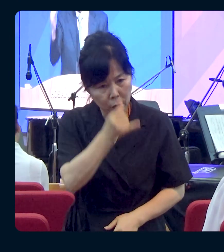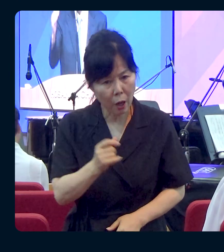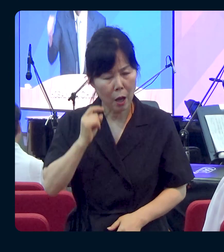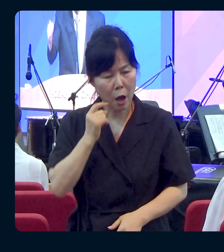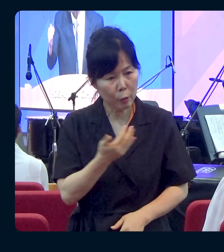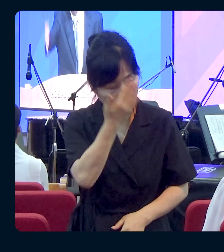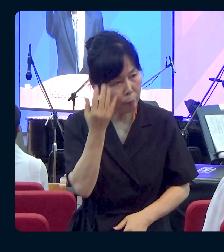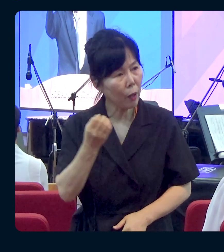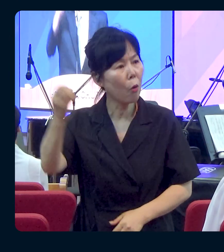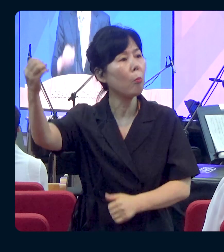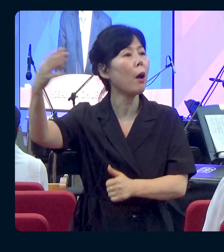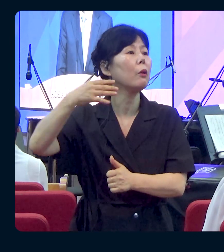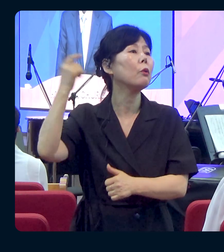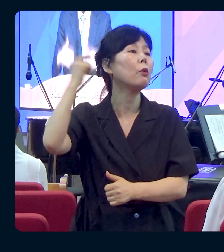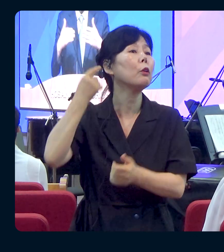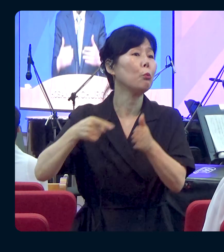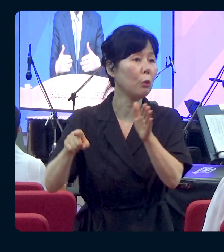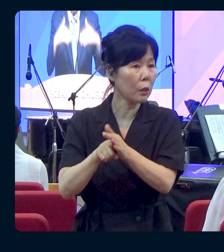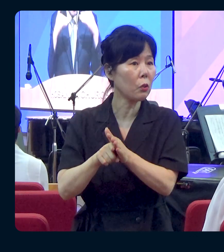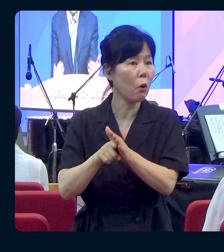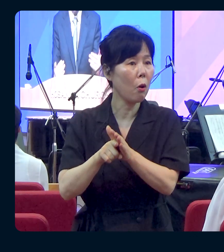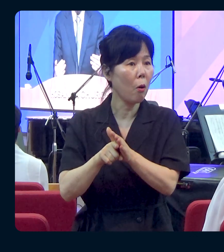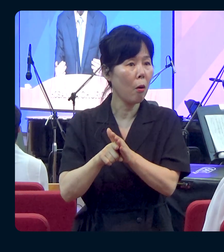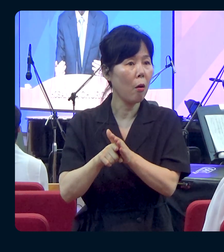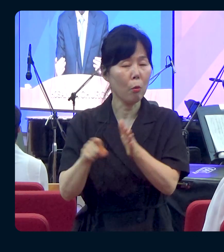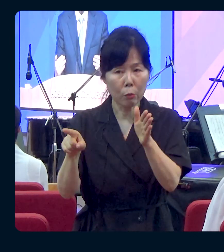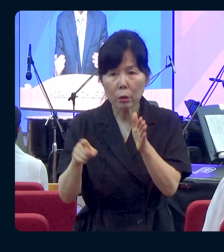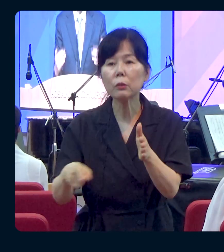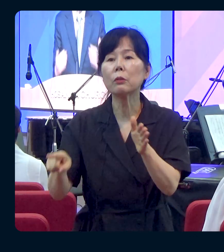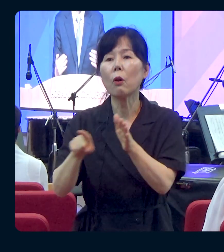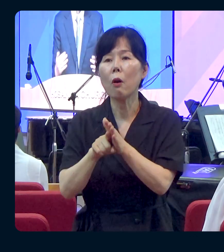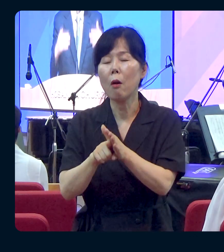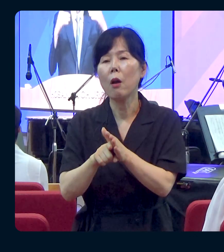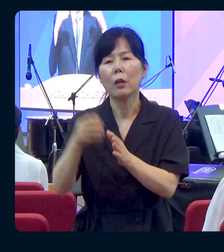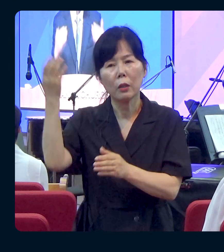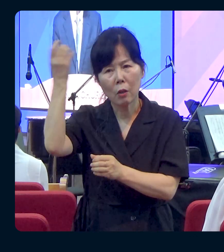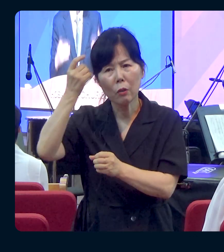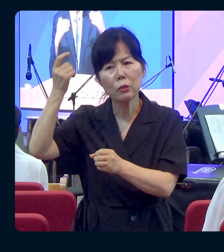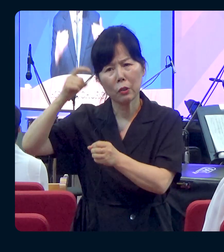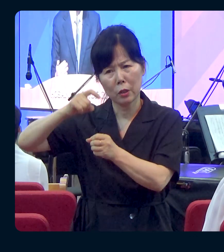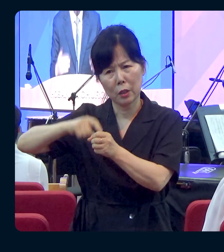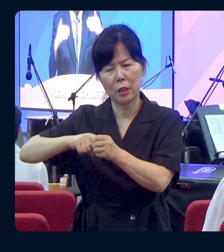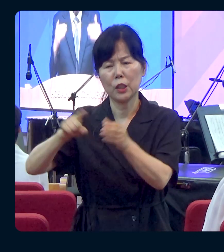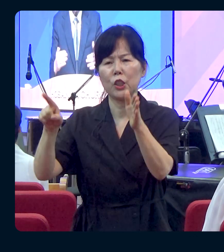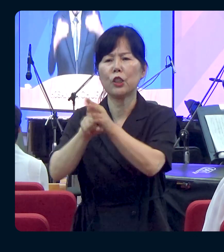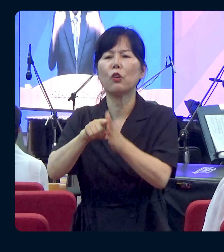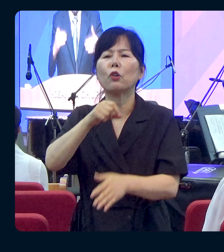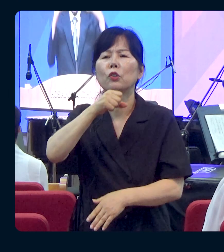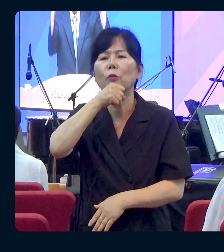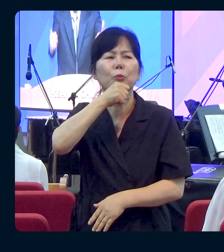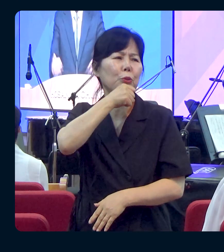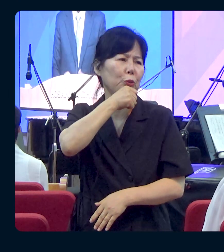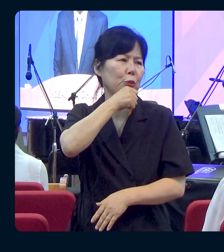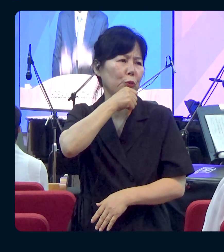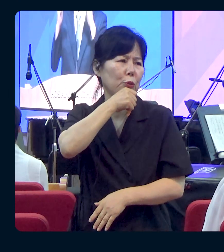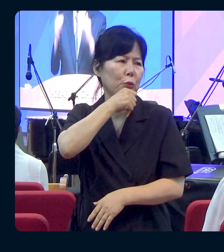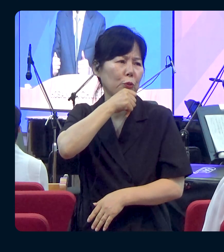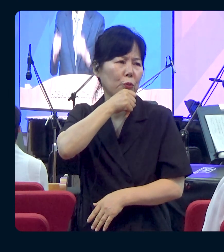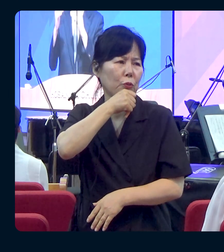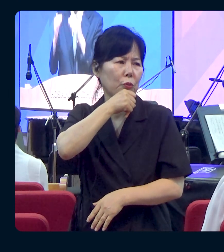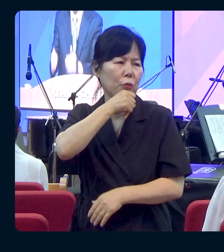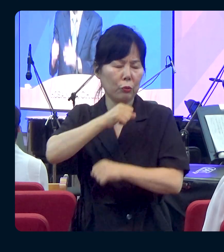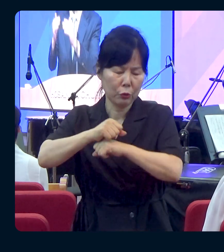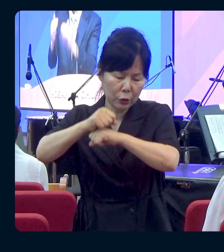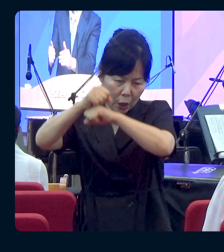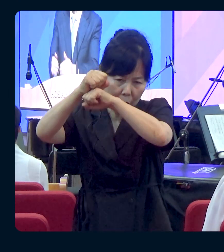크레딧 스코어를 보고서 정말 복되다, 아름답다라고 말씀하실 수 있도록 우리는 살아가면서 계속 영적